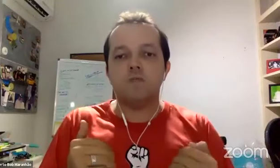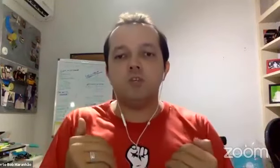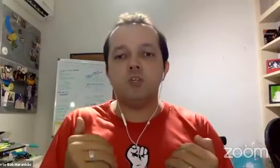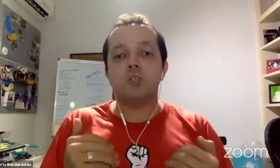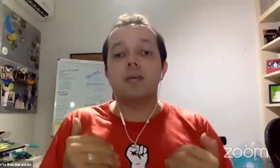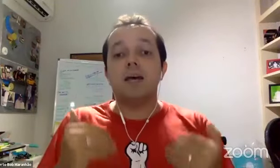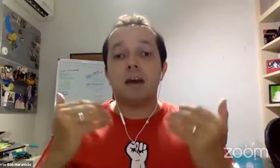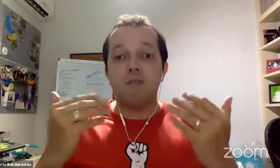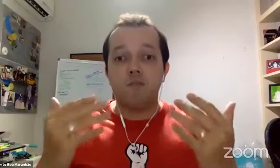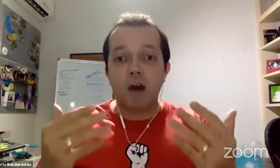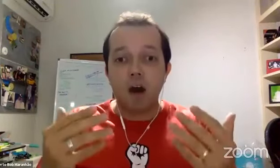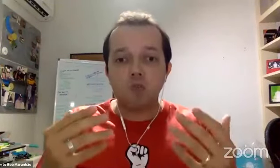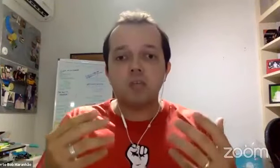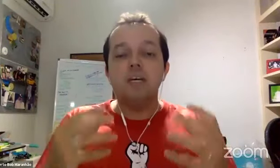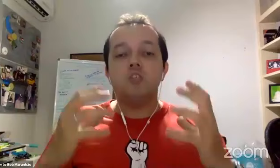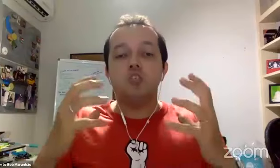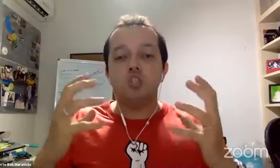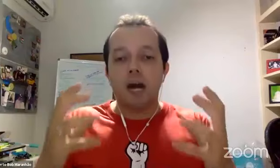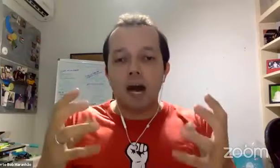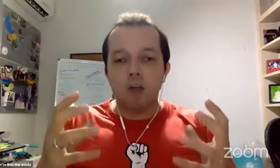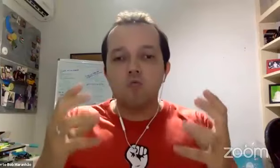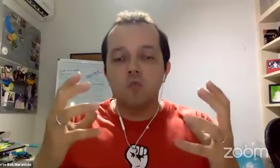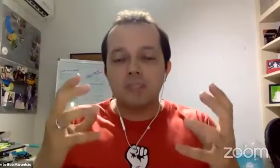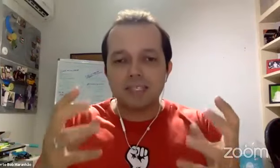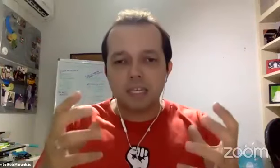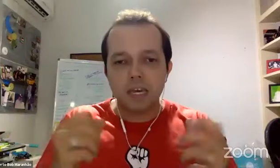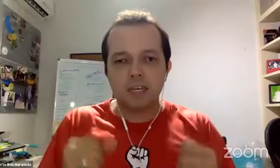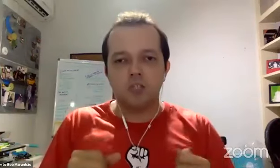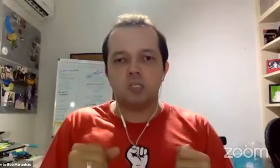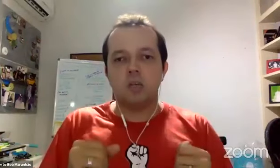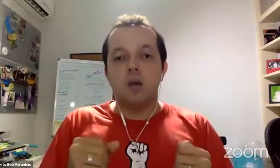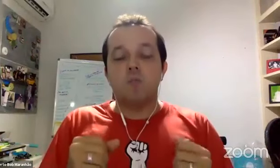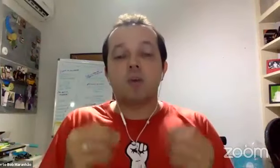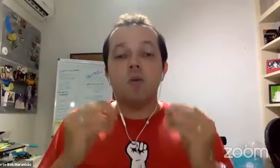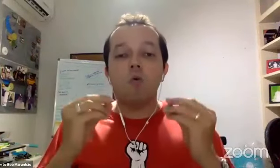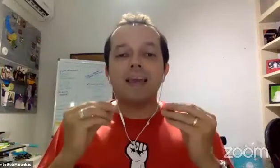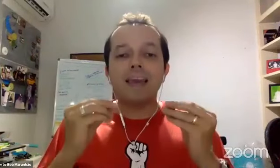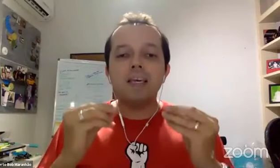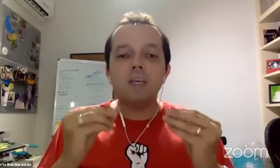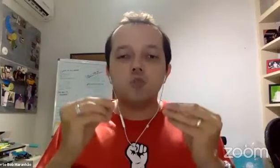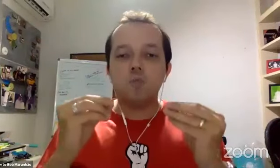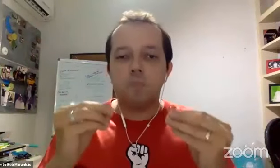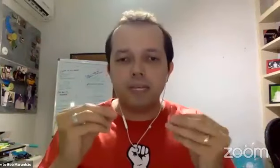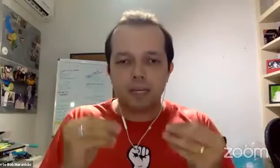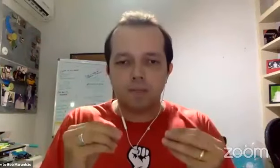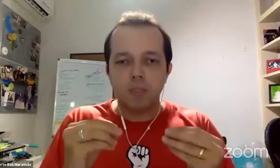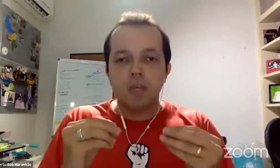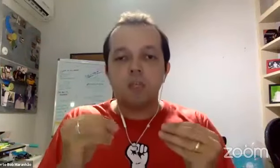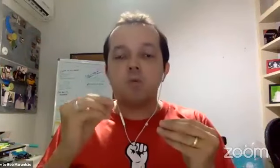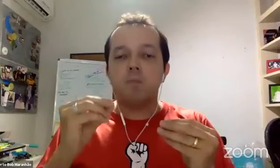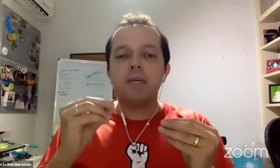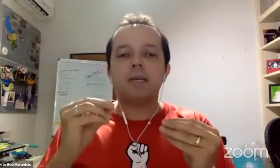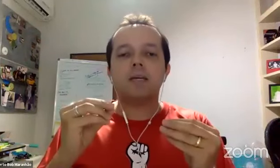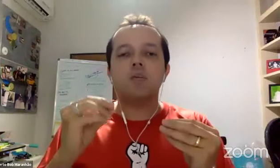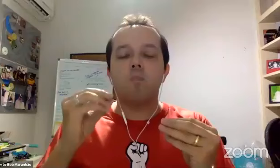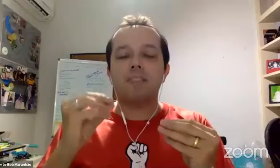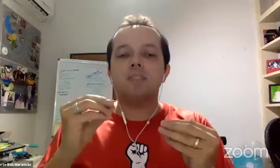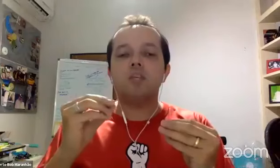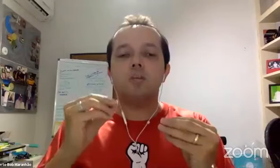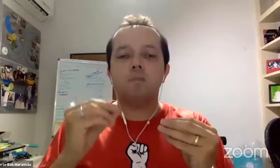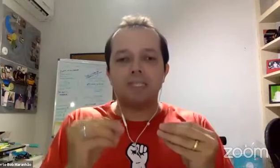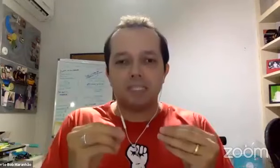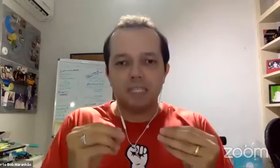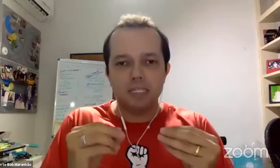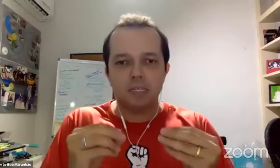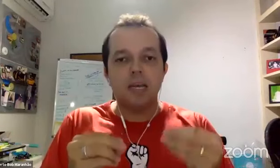das minhas fichas na falta de diálogo das redes. Porque o que é que isso implica? Isso implica que o